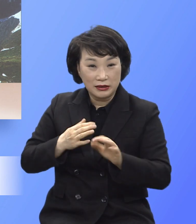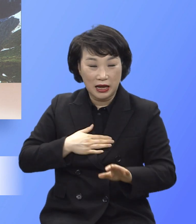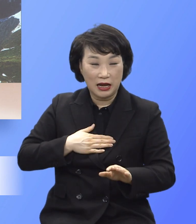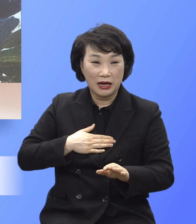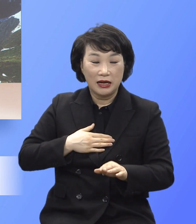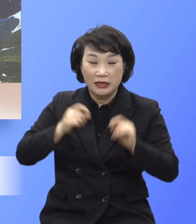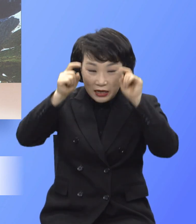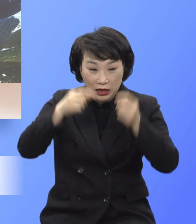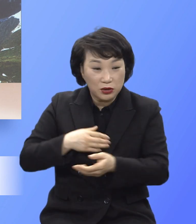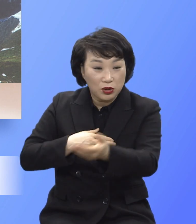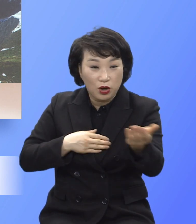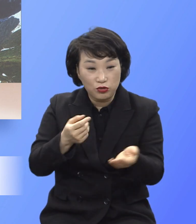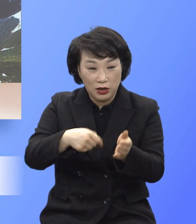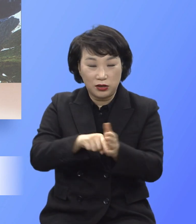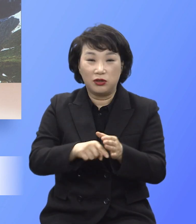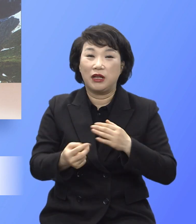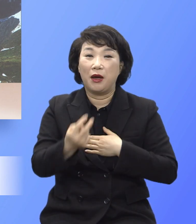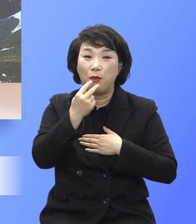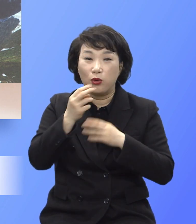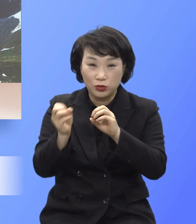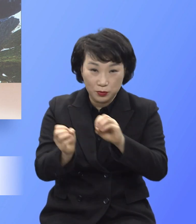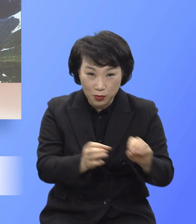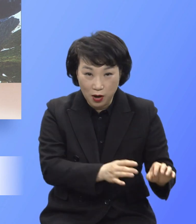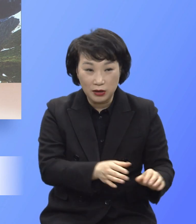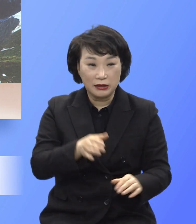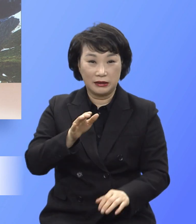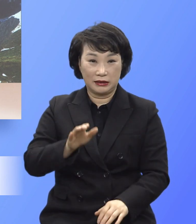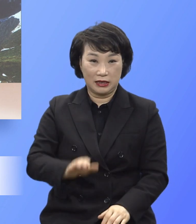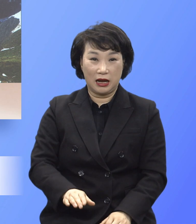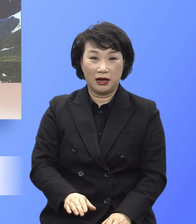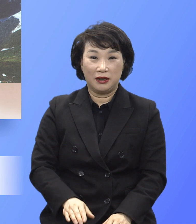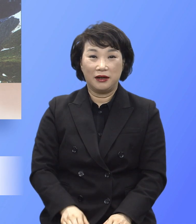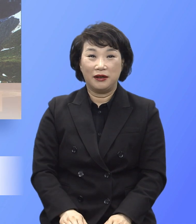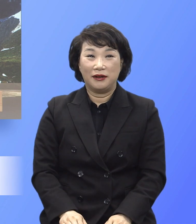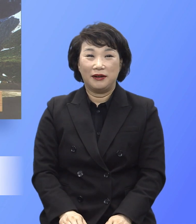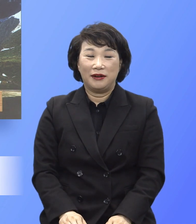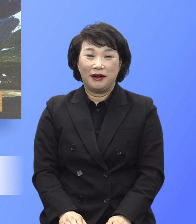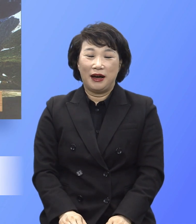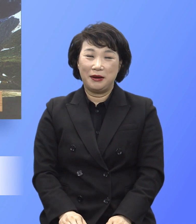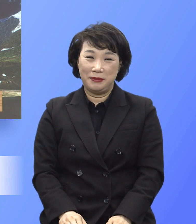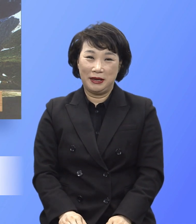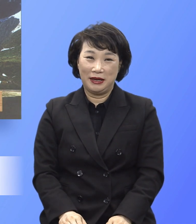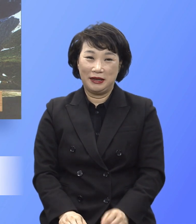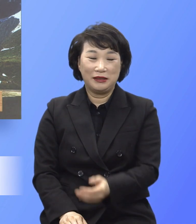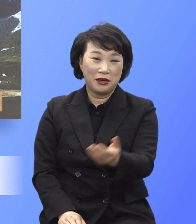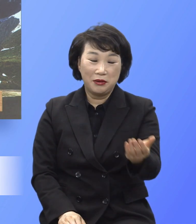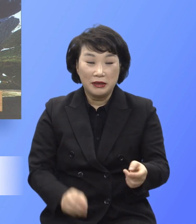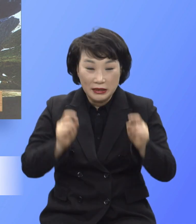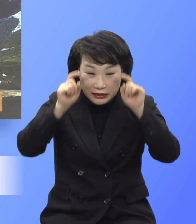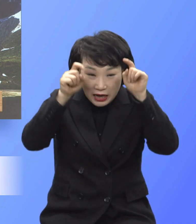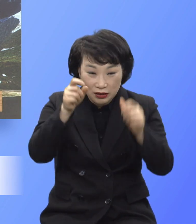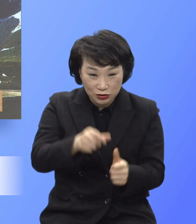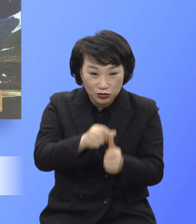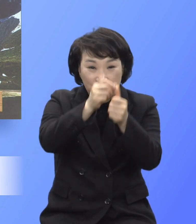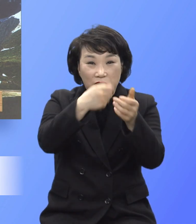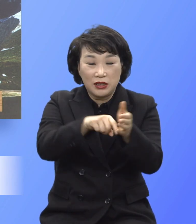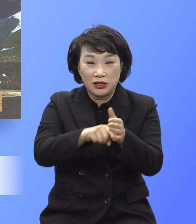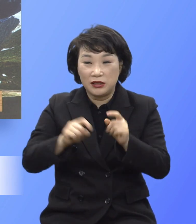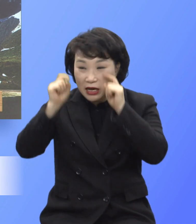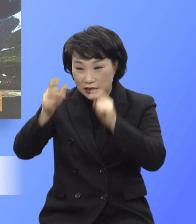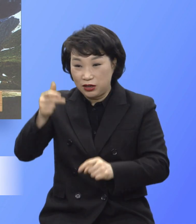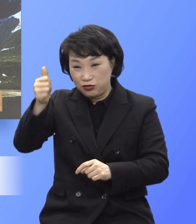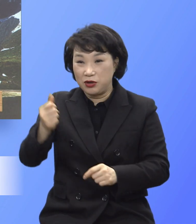나는 양을 위해서 목숨을 버리노라. 양을 살리기 위해서